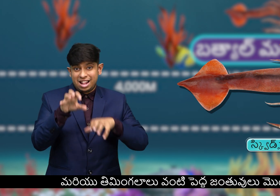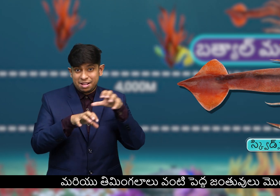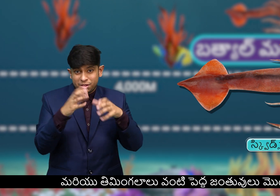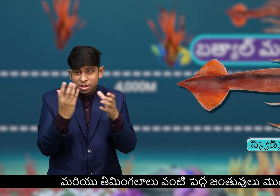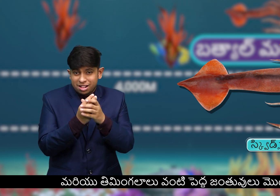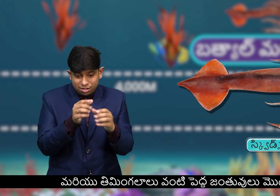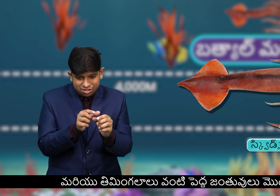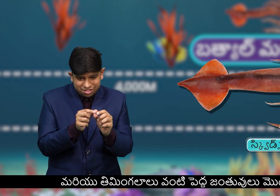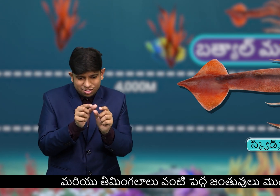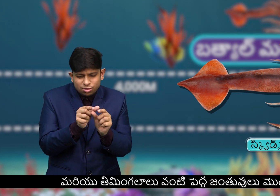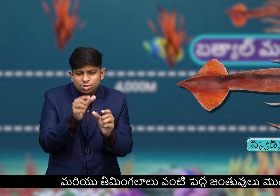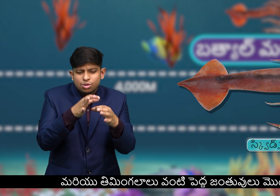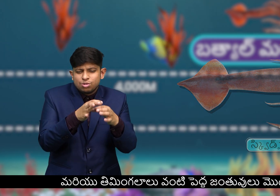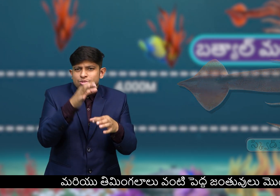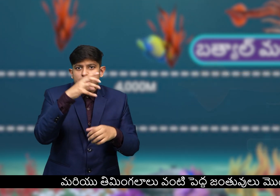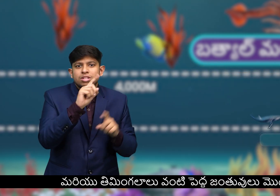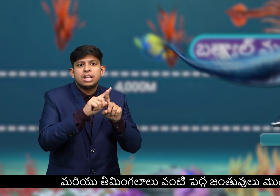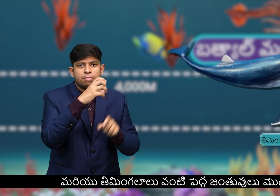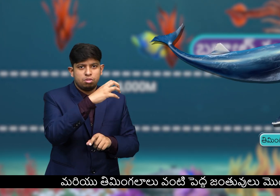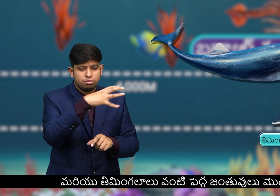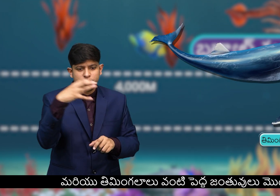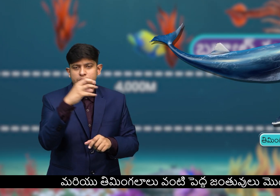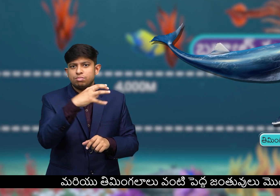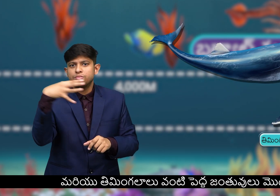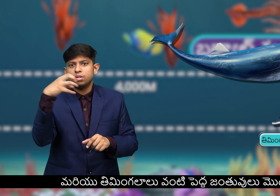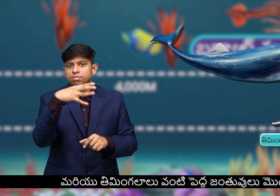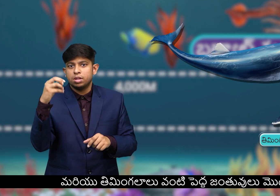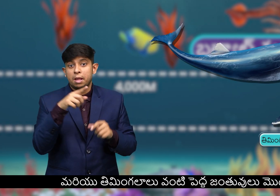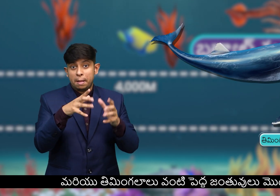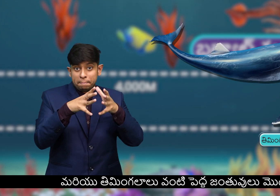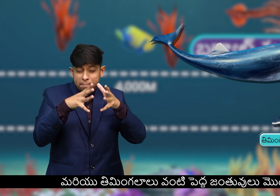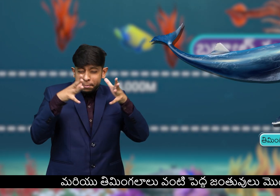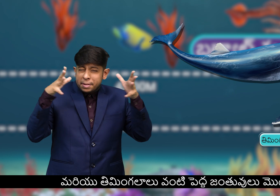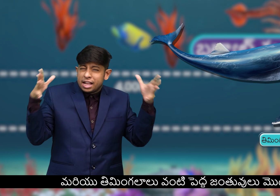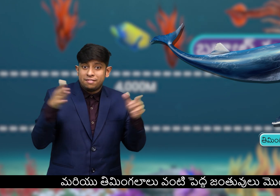మరియు తిమింగలాలు వంటి పెద్ద జంతువులు మొదలైనవి.